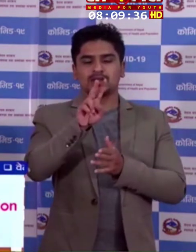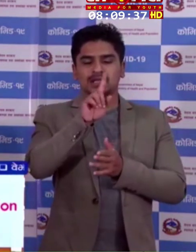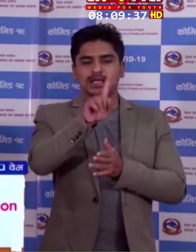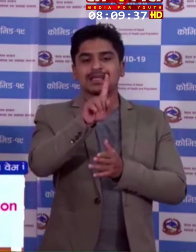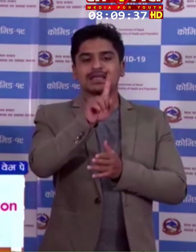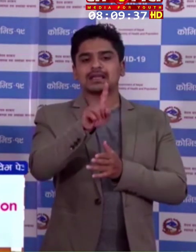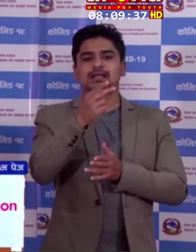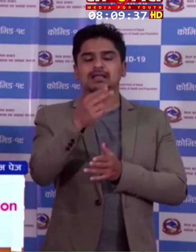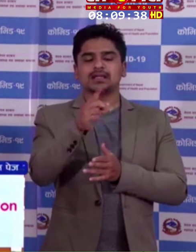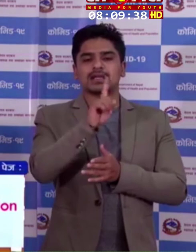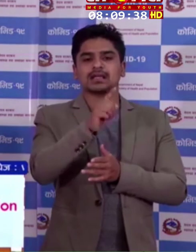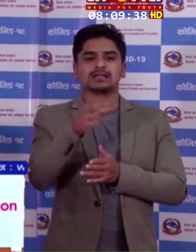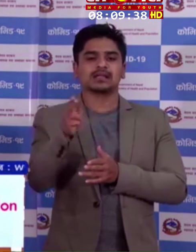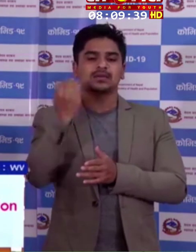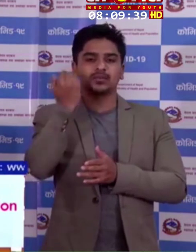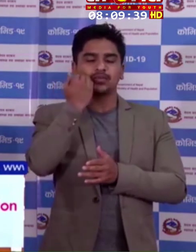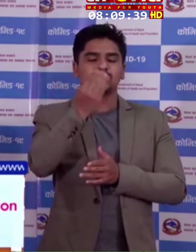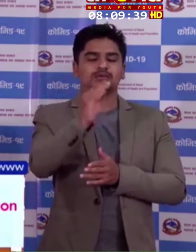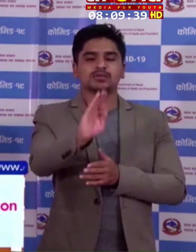1 पुरुष हुनुहुन्छ।